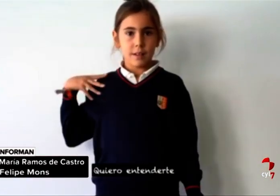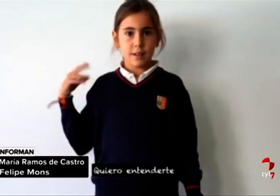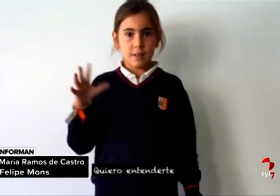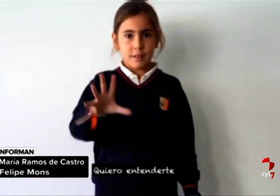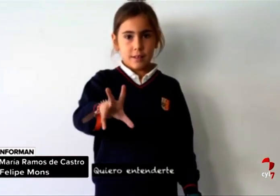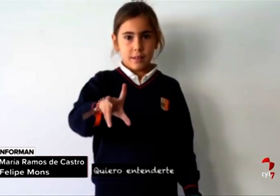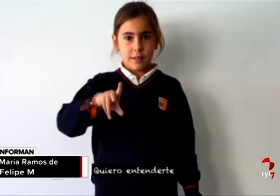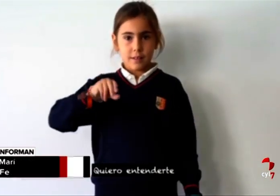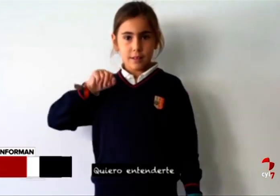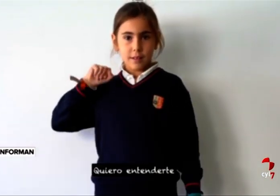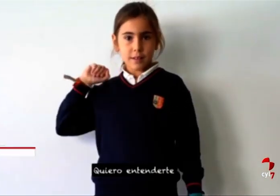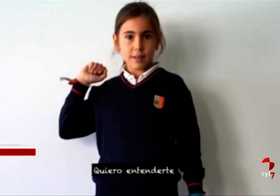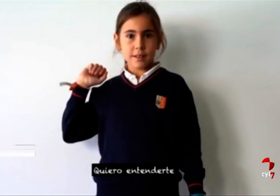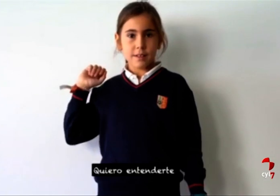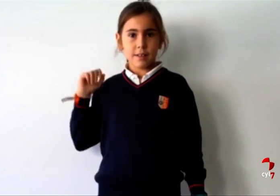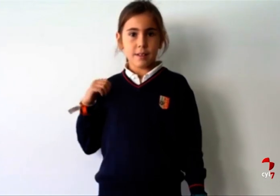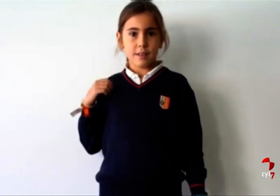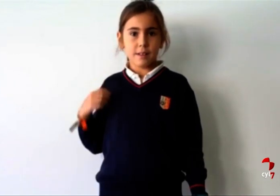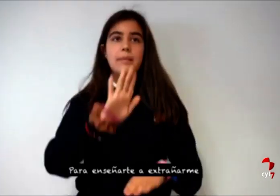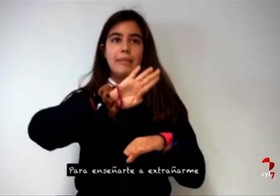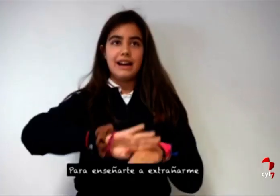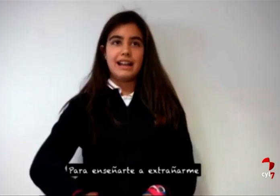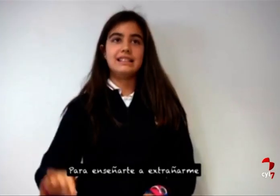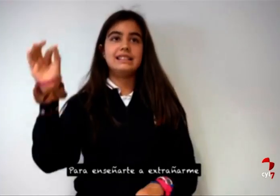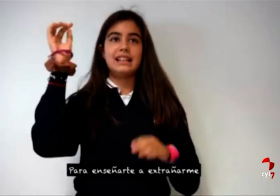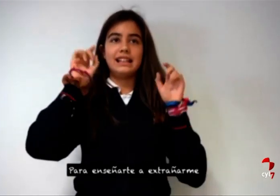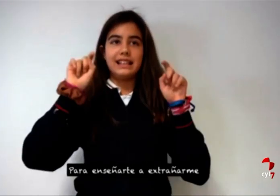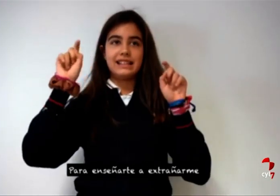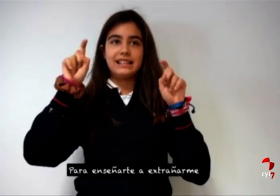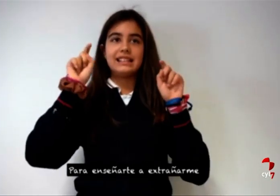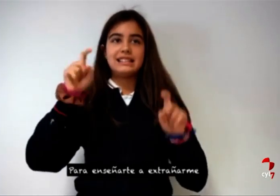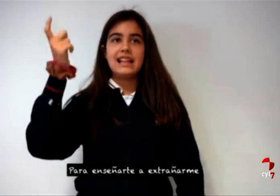diferencias. Para enseñarte a extrañar.